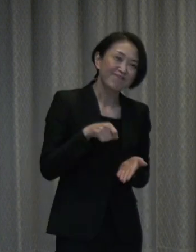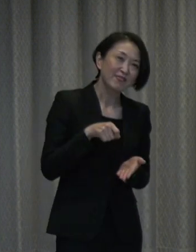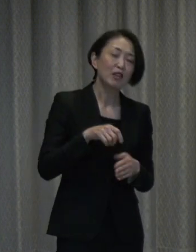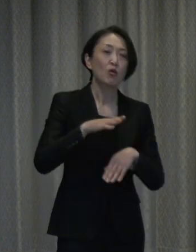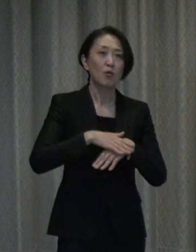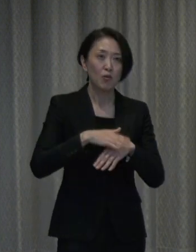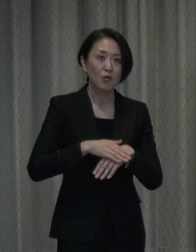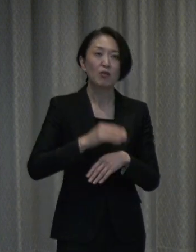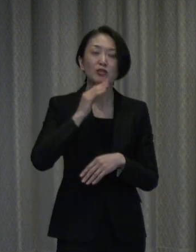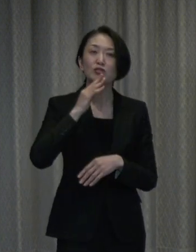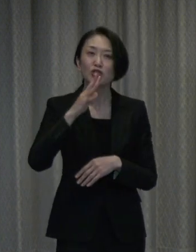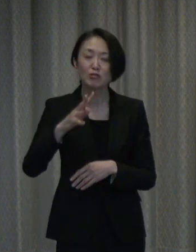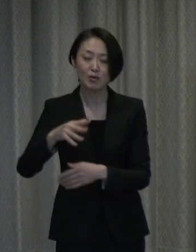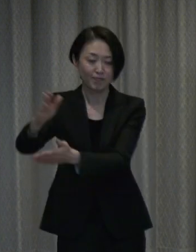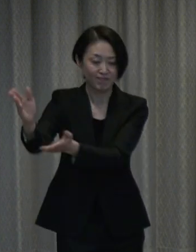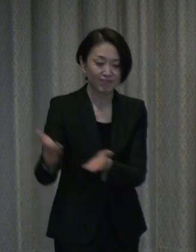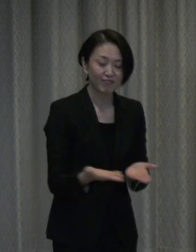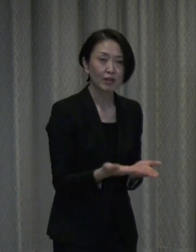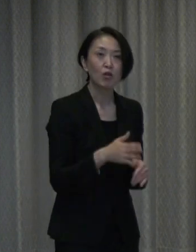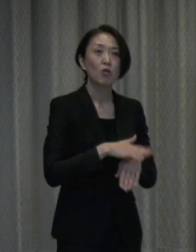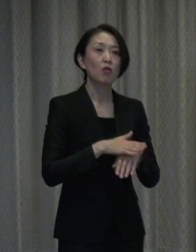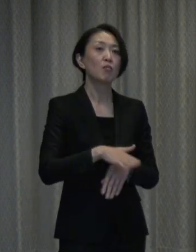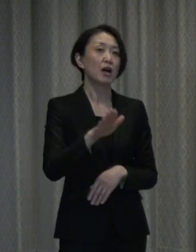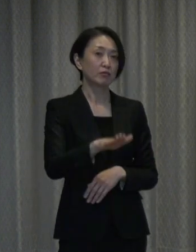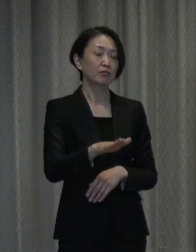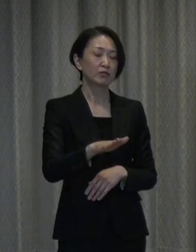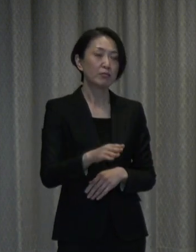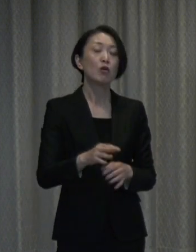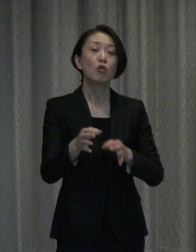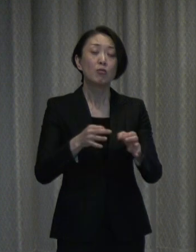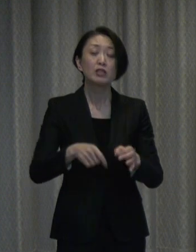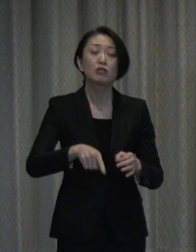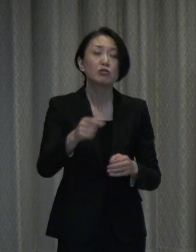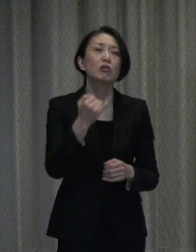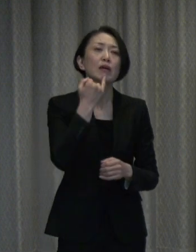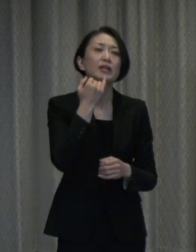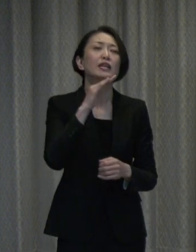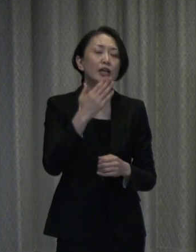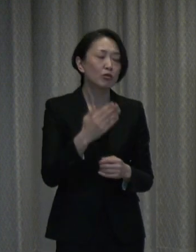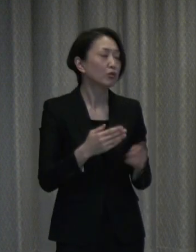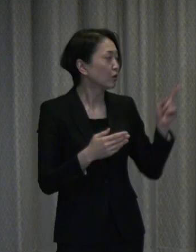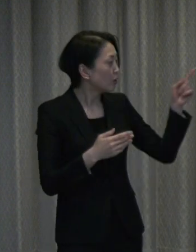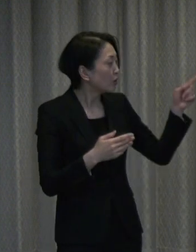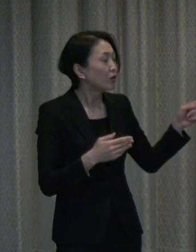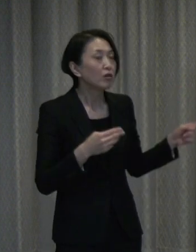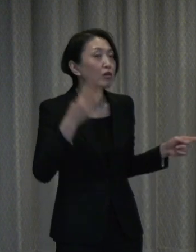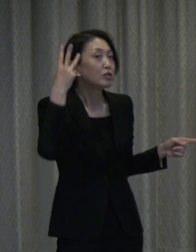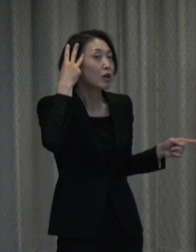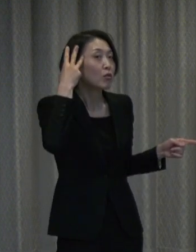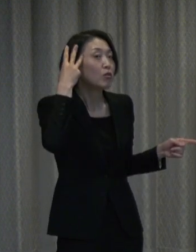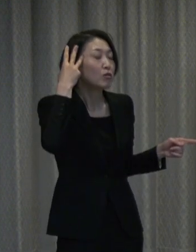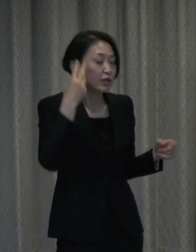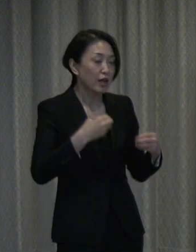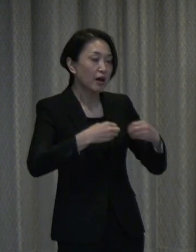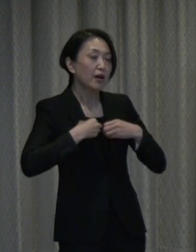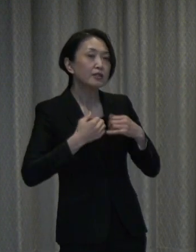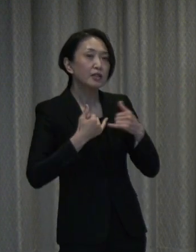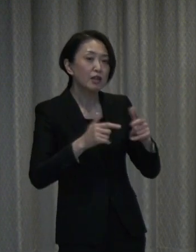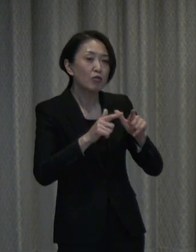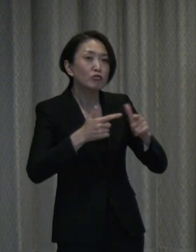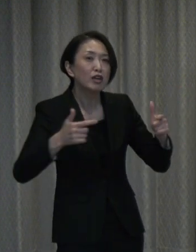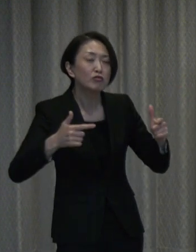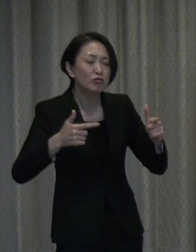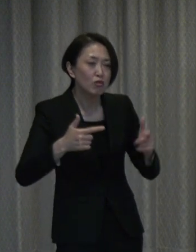行っていただいても結構でございますが、こういった方法も活用しながらみんなで患者が増えることを防いでいきたいということであ